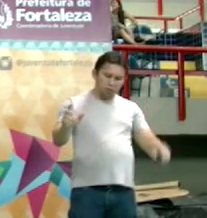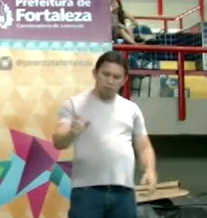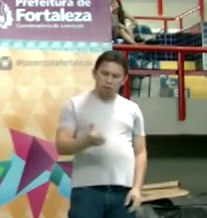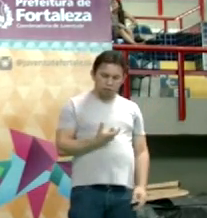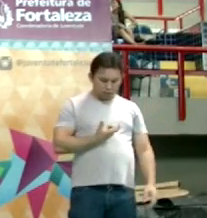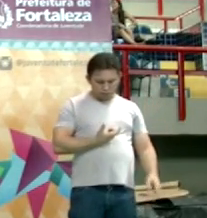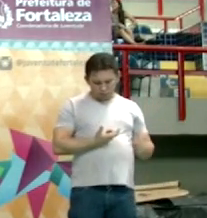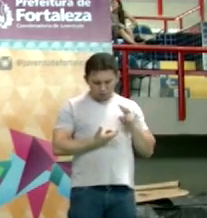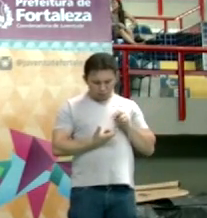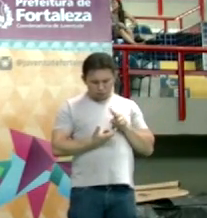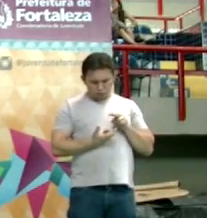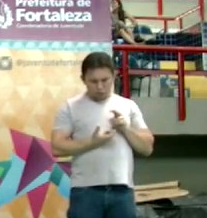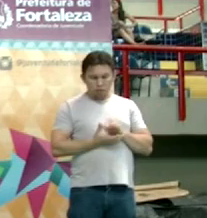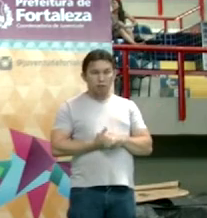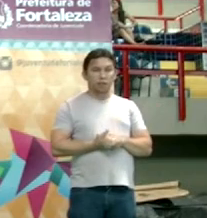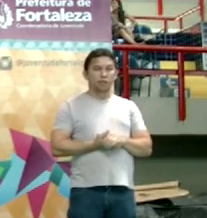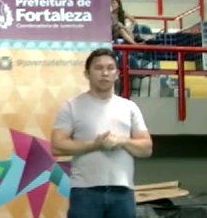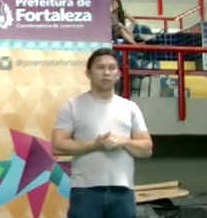Pronto.